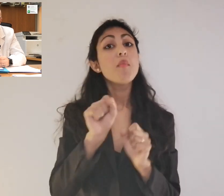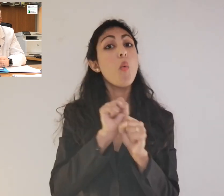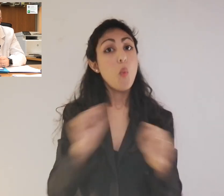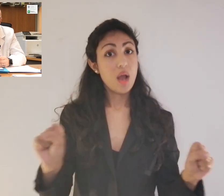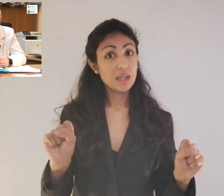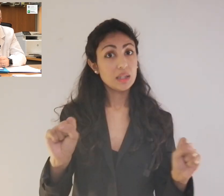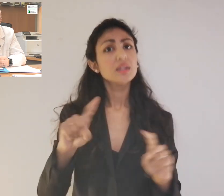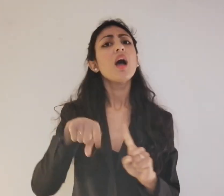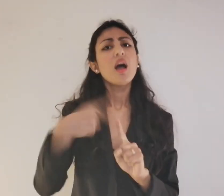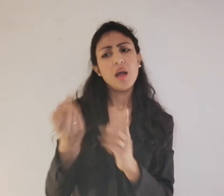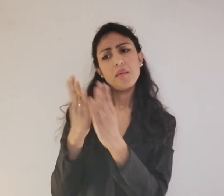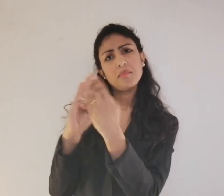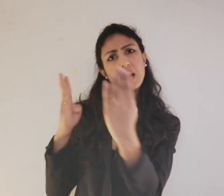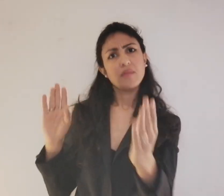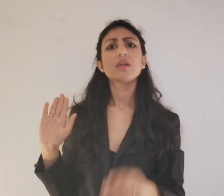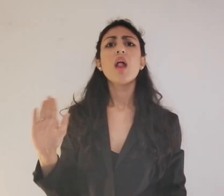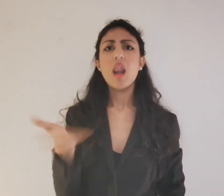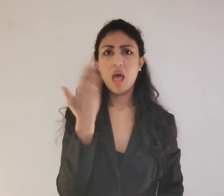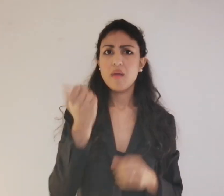la mamma è positiva.